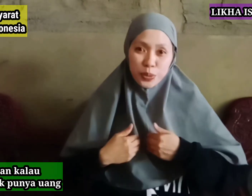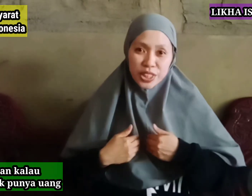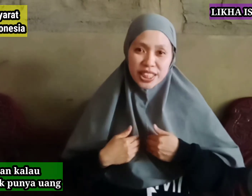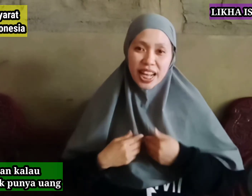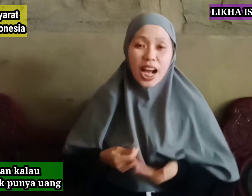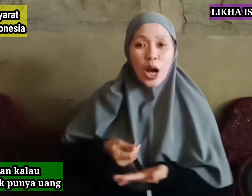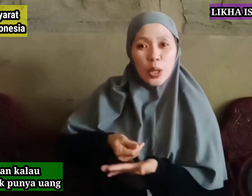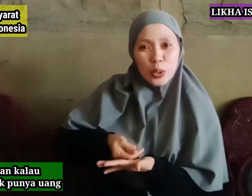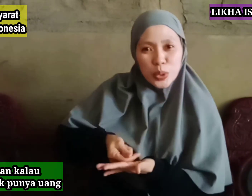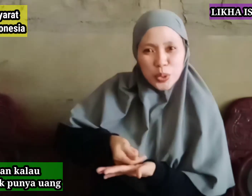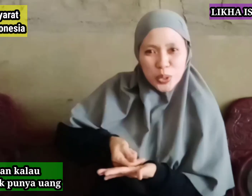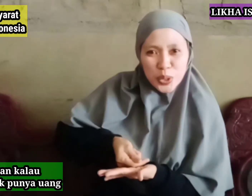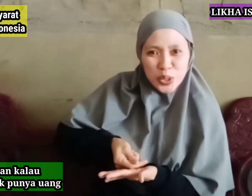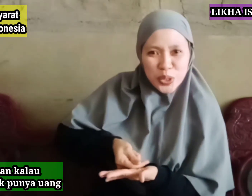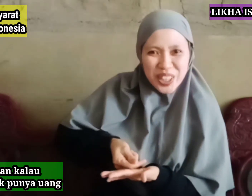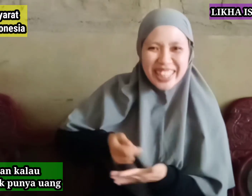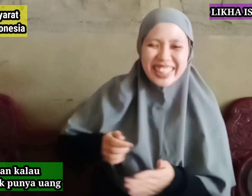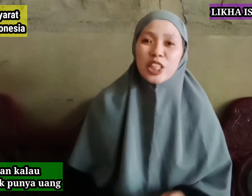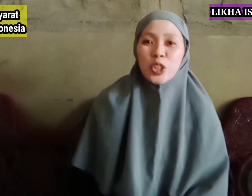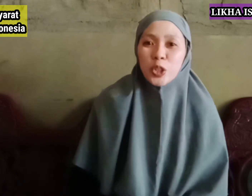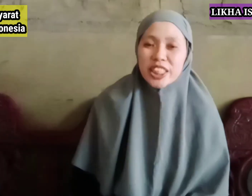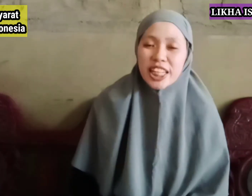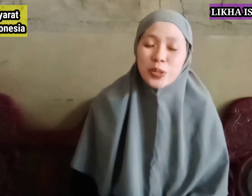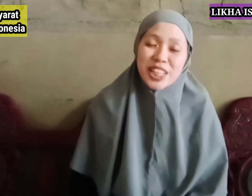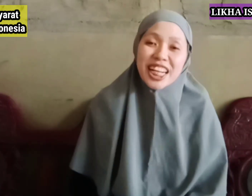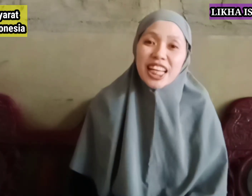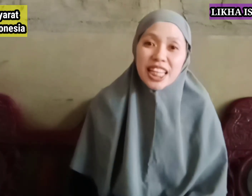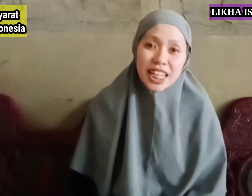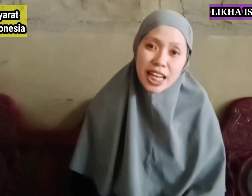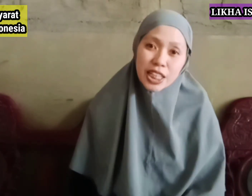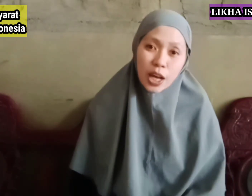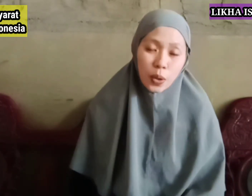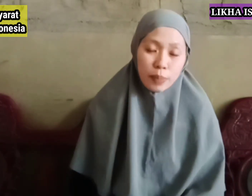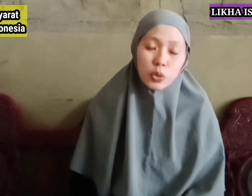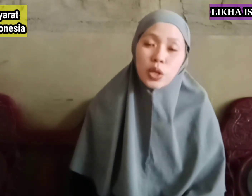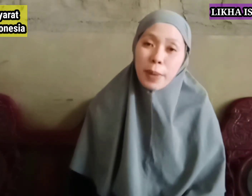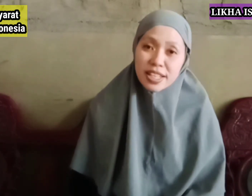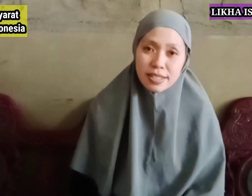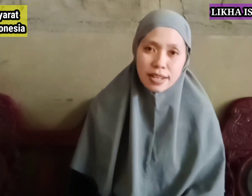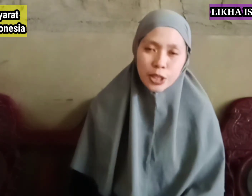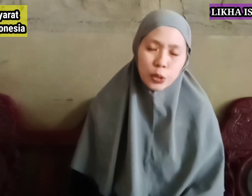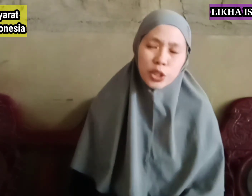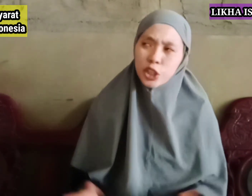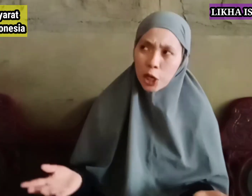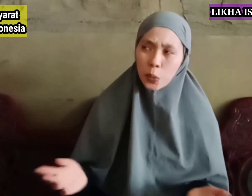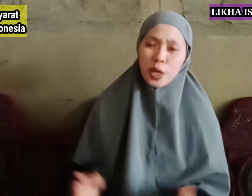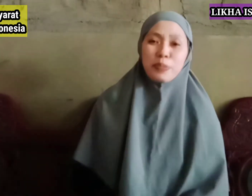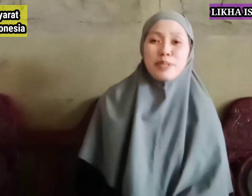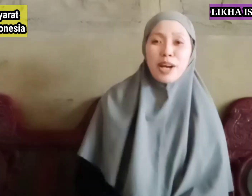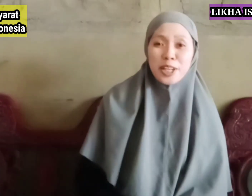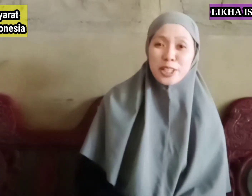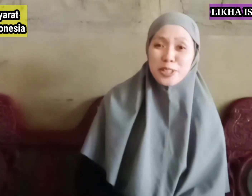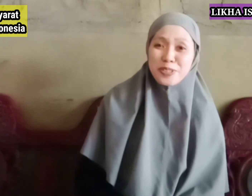punya uang. Nah, contoh yang selanjutnya, katakan kalau kamu sudah masak gitu. Jadi kan aku nggak beli makanan di